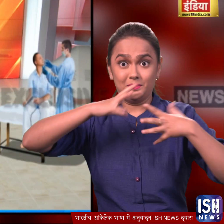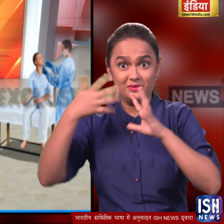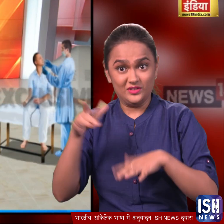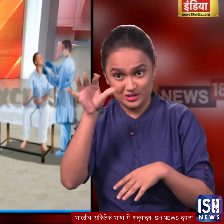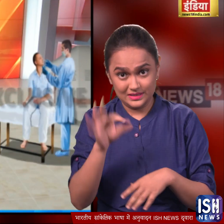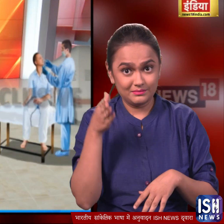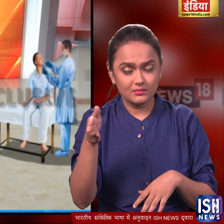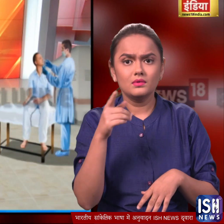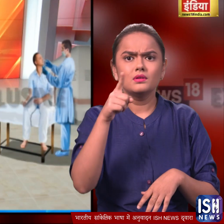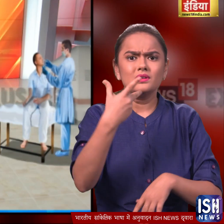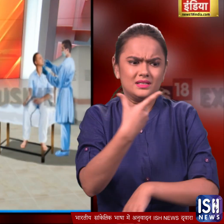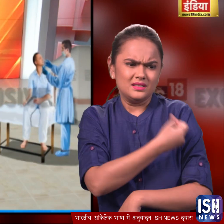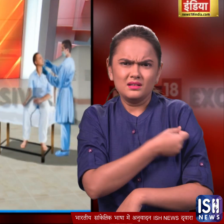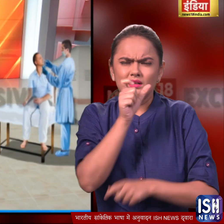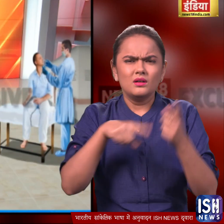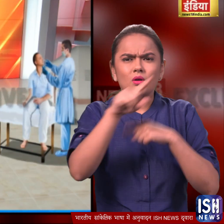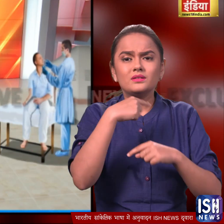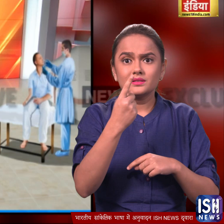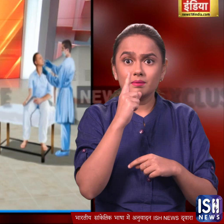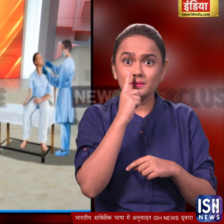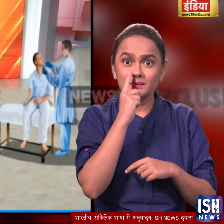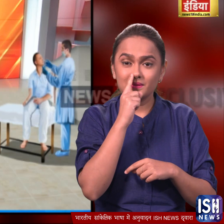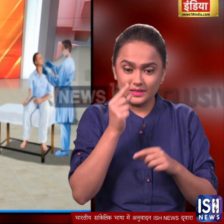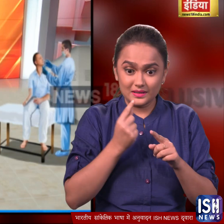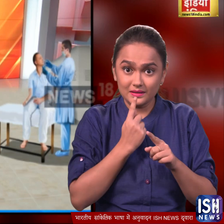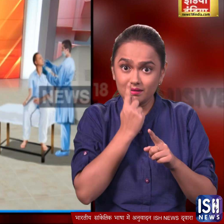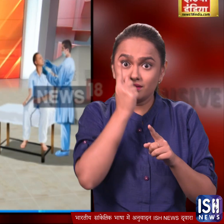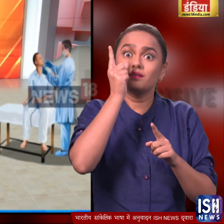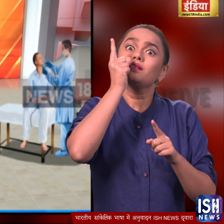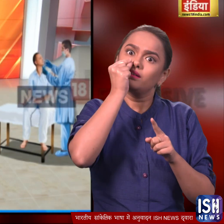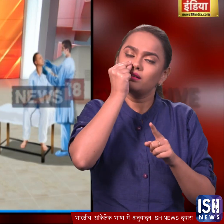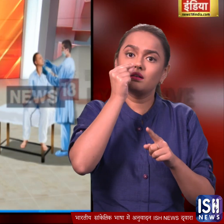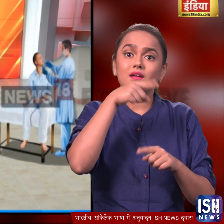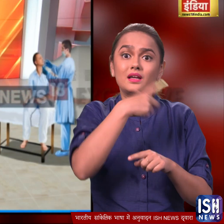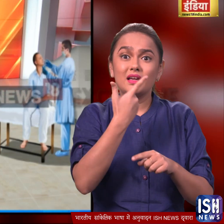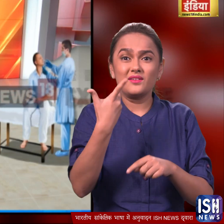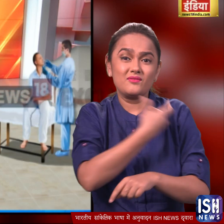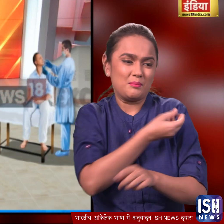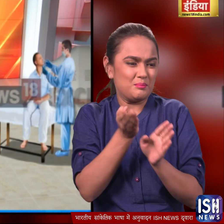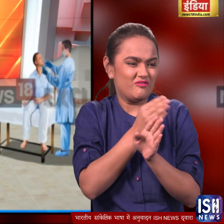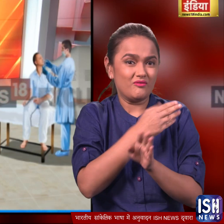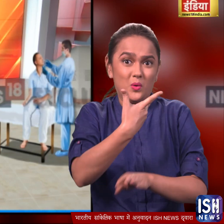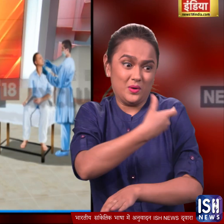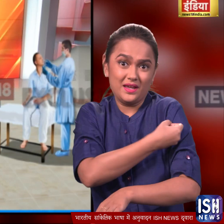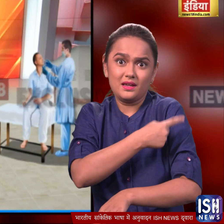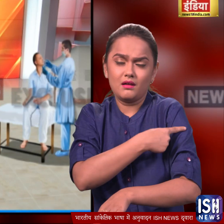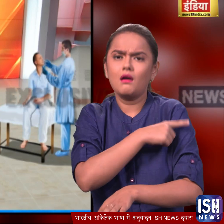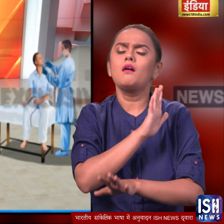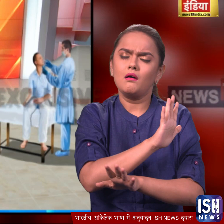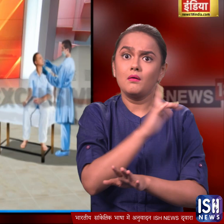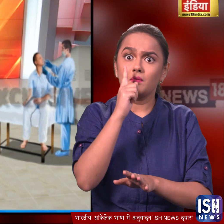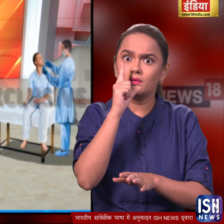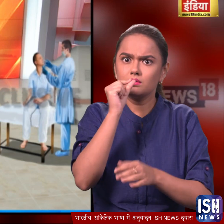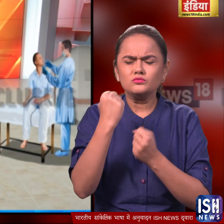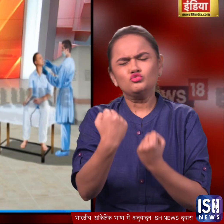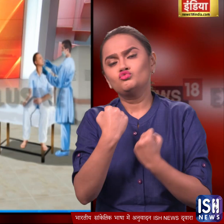टीकाकरण से जुड़े कुछ लोगों का मानना यह है कि नाक से दी जाने वाली वैक्सीन उस वैक्सीन से ज्यादा असरदार होगी जो बाजू पर टीका लगाकर